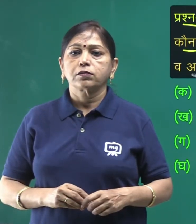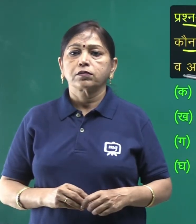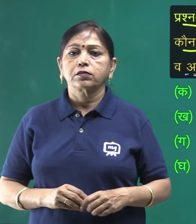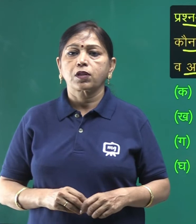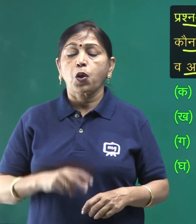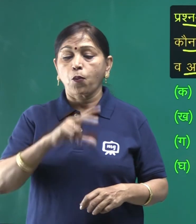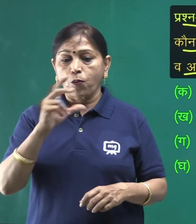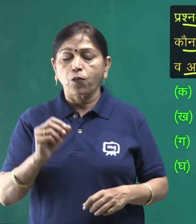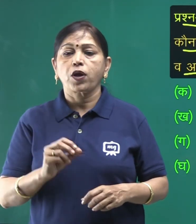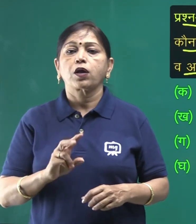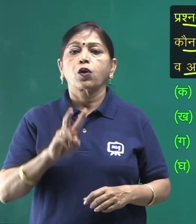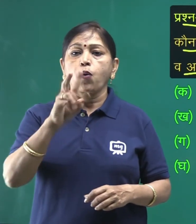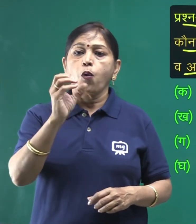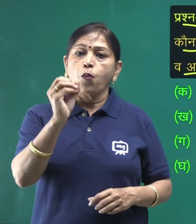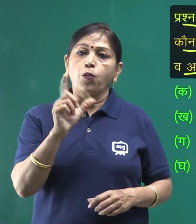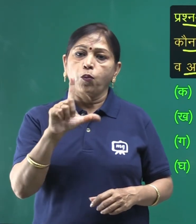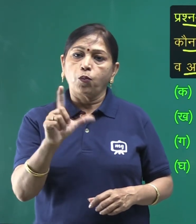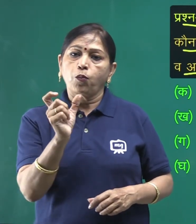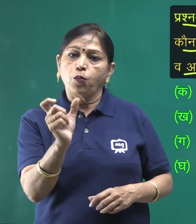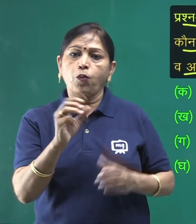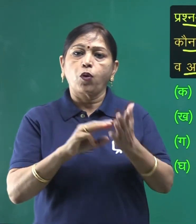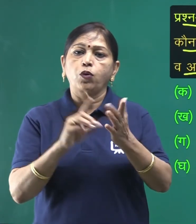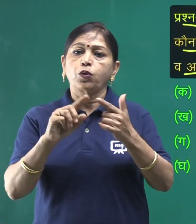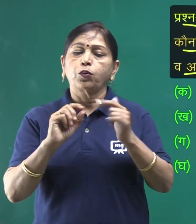व आयतन